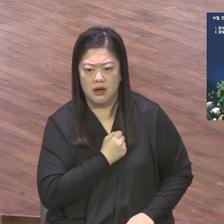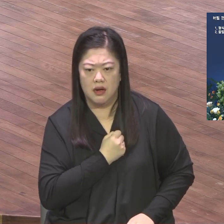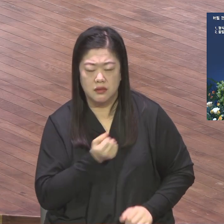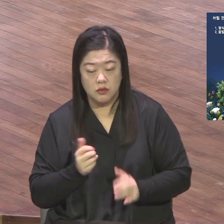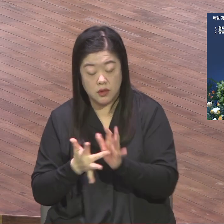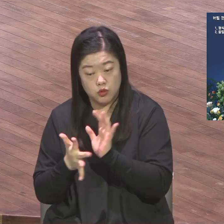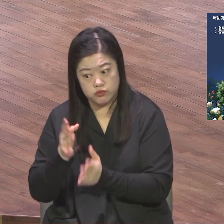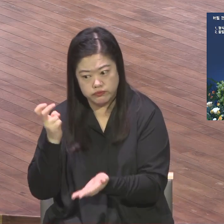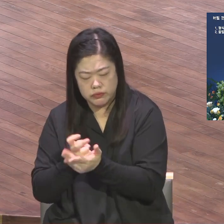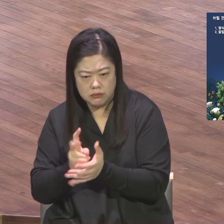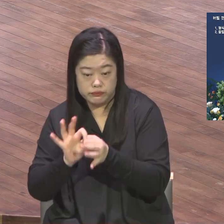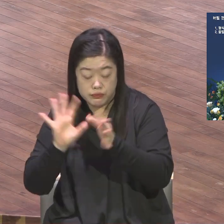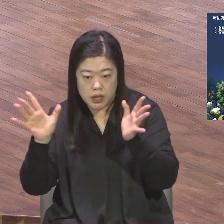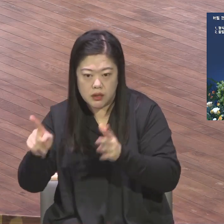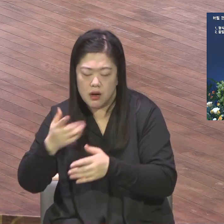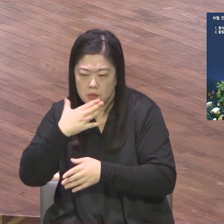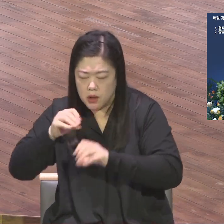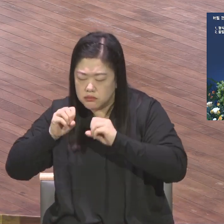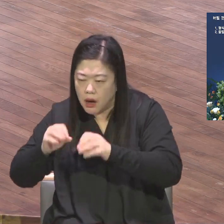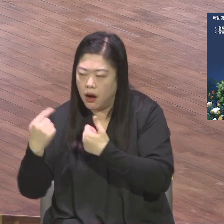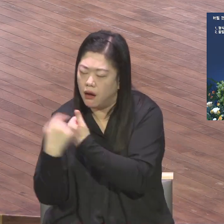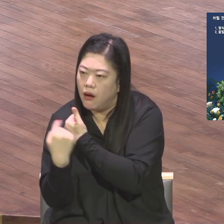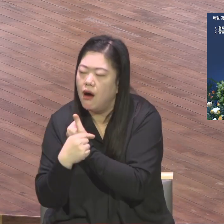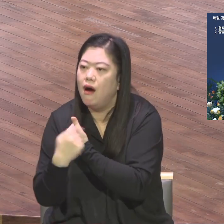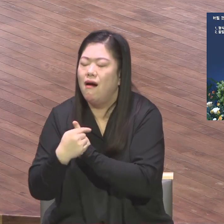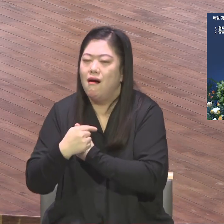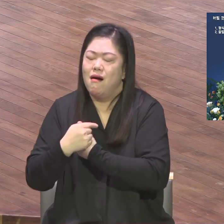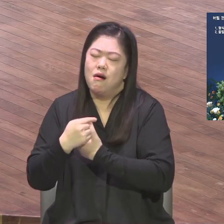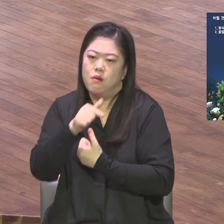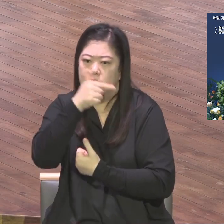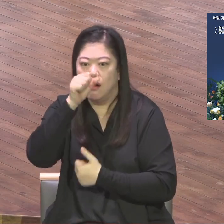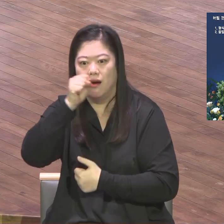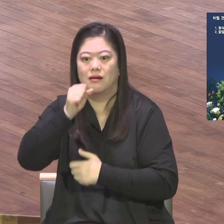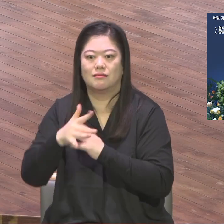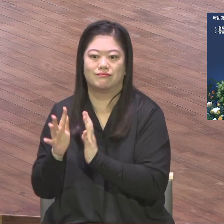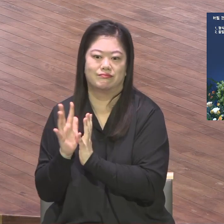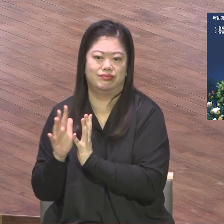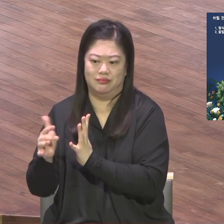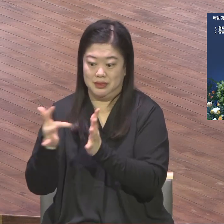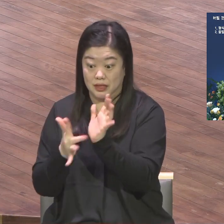그러니까 막 예수님 가는 곳마다 막 인산이네야 그냥.